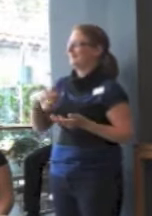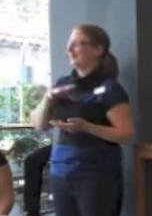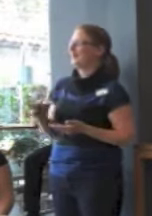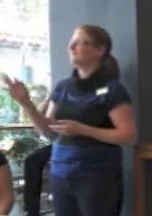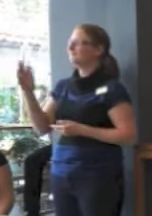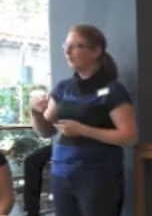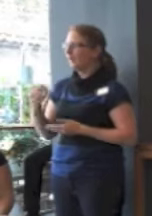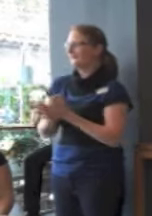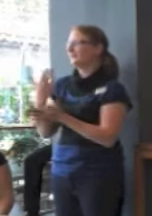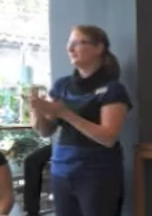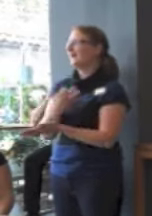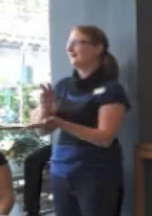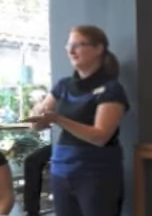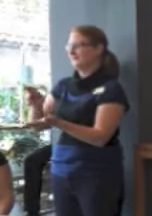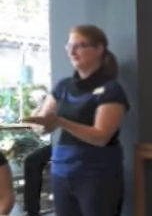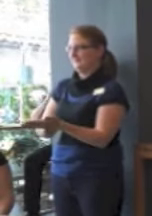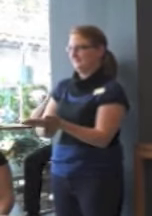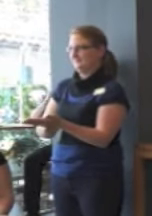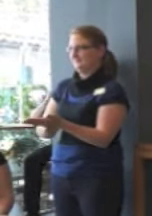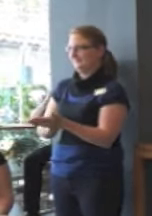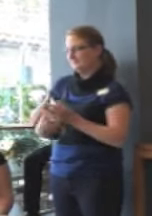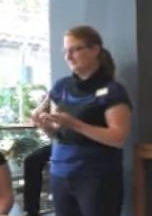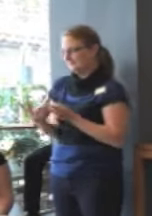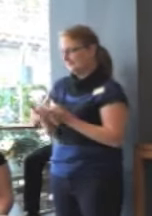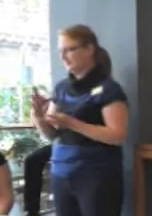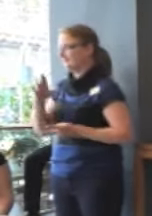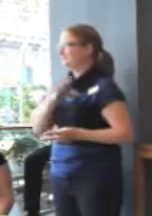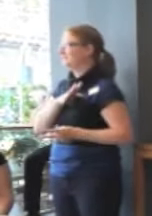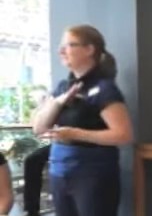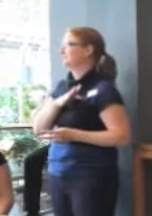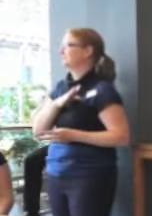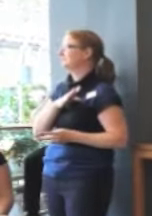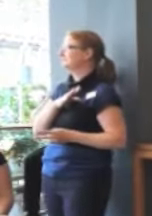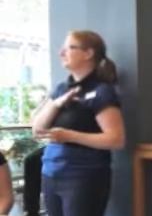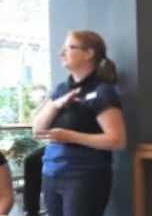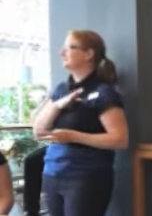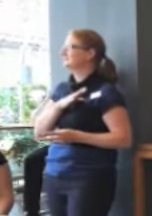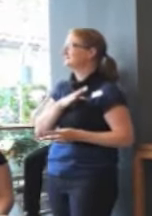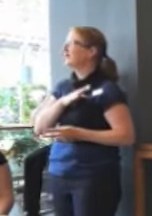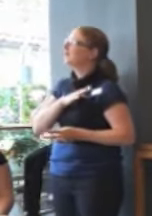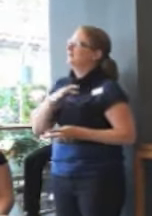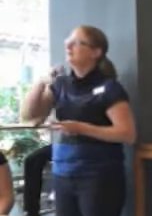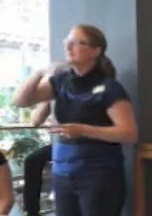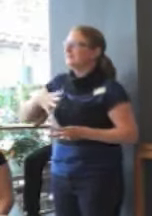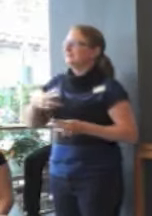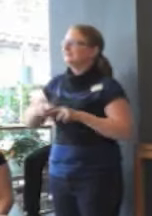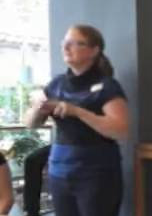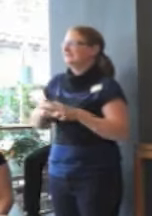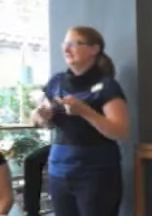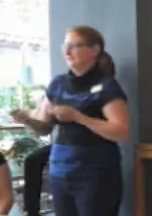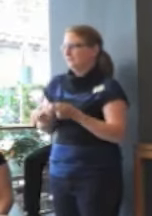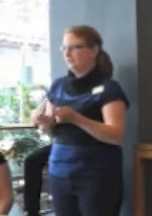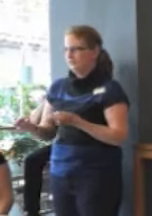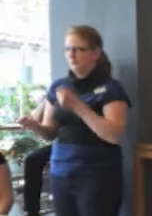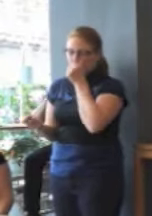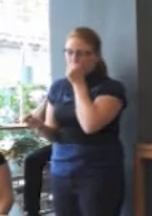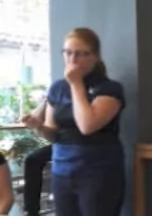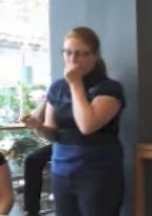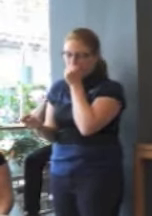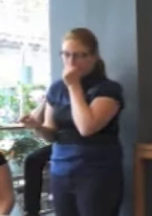fakta, och det lämnar öppet mål för det känslostyrda. Och i det här